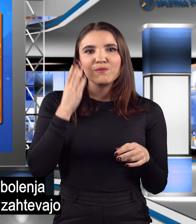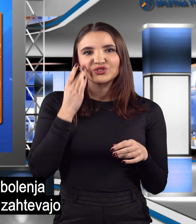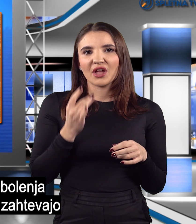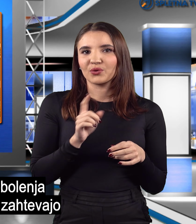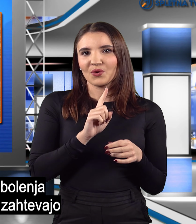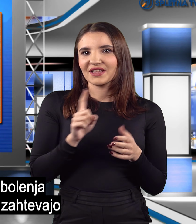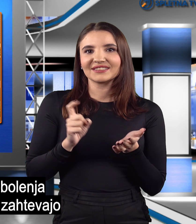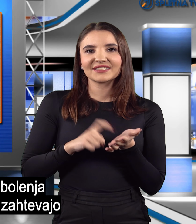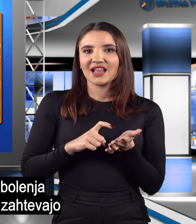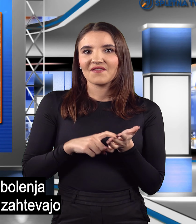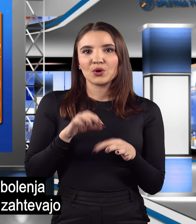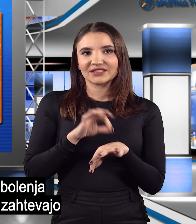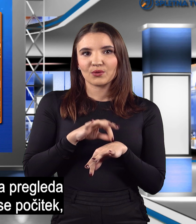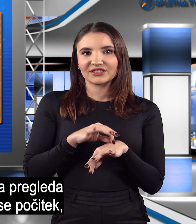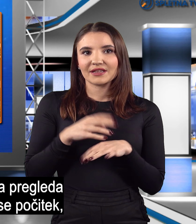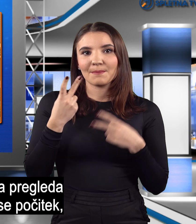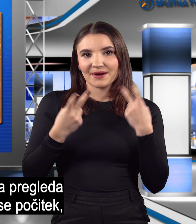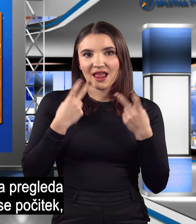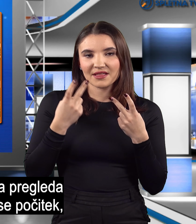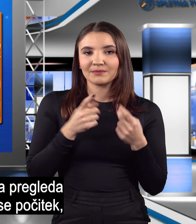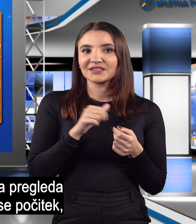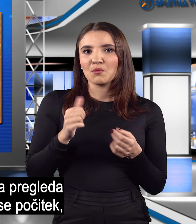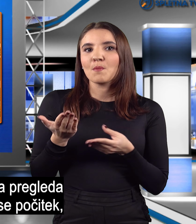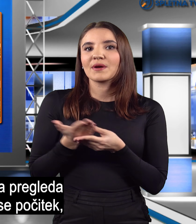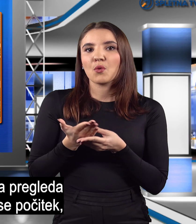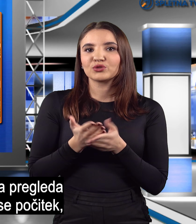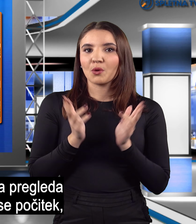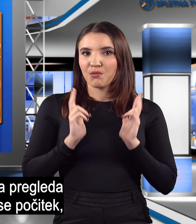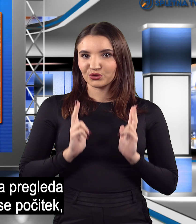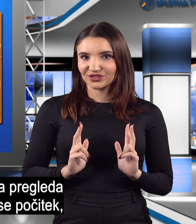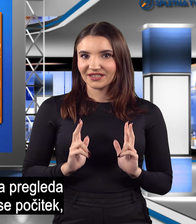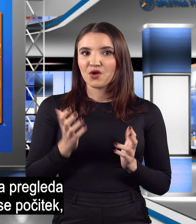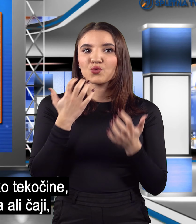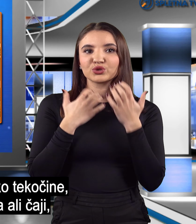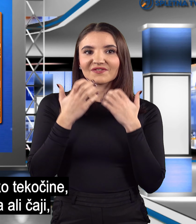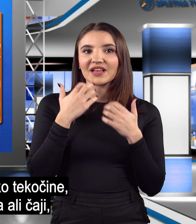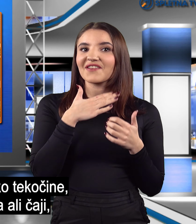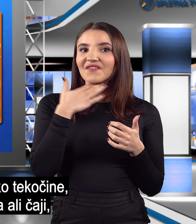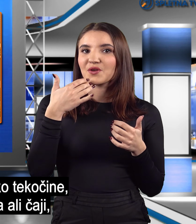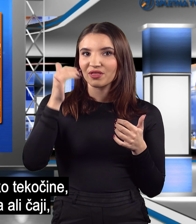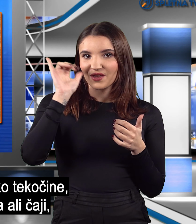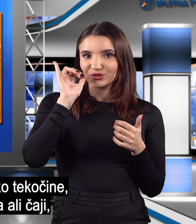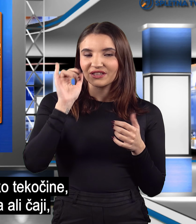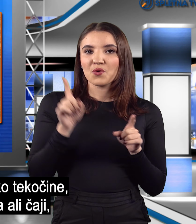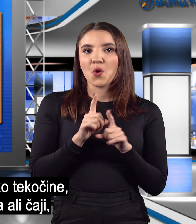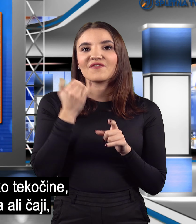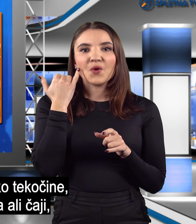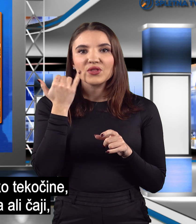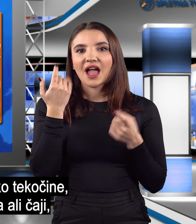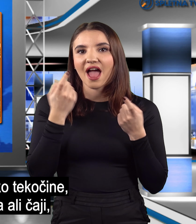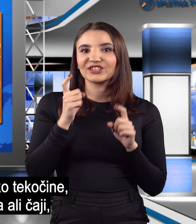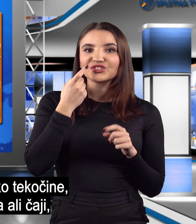ne zahtevajo zdravniškega pregleda. Priporoča se počitek, uživanje veliko tekočine, kot je voda ali čaji,